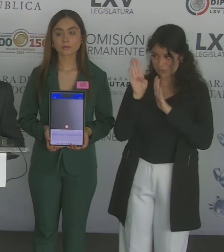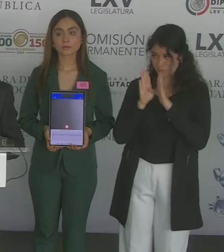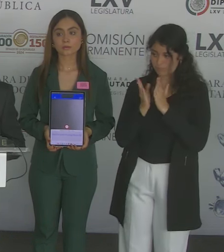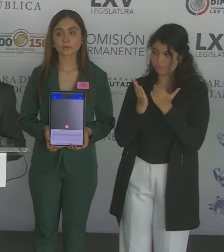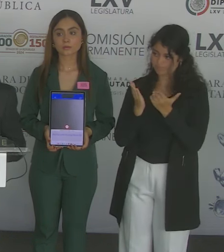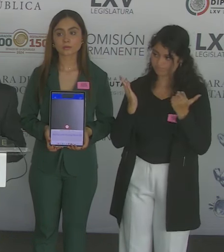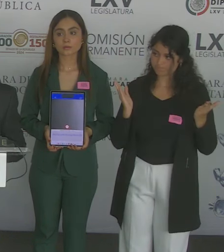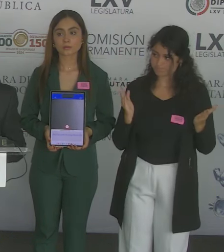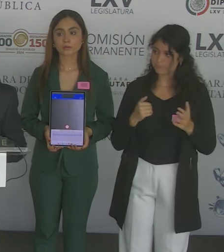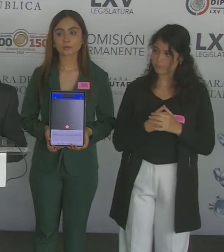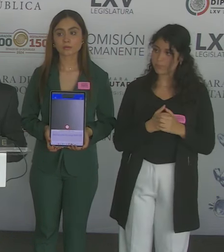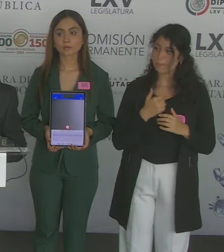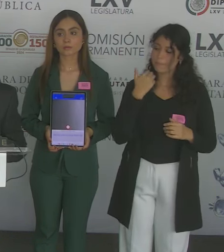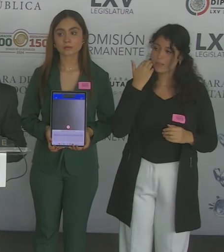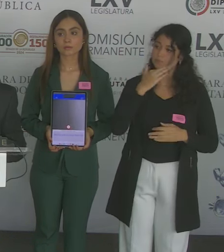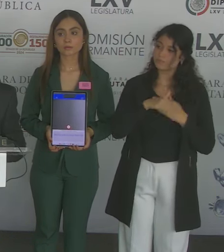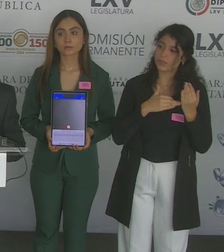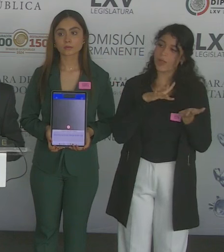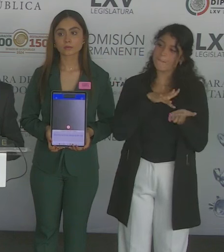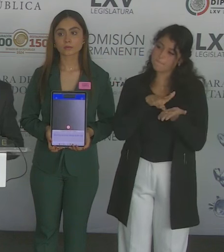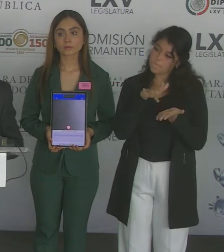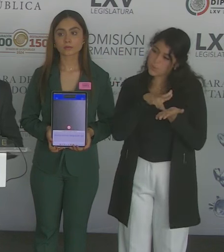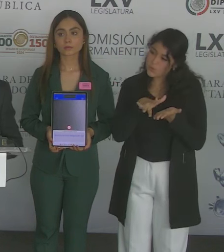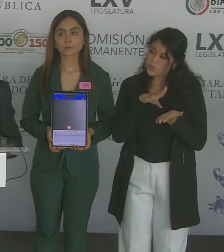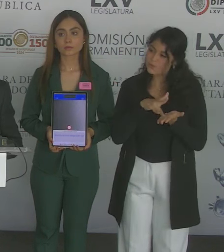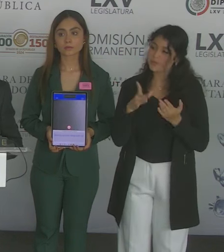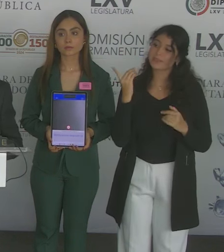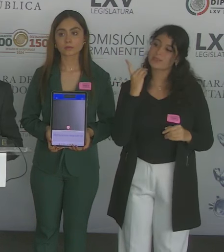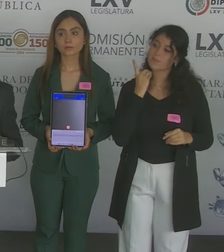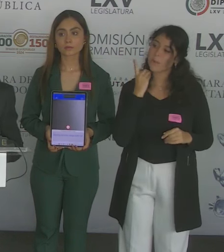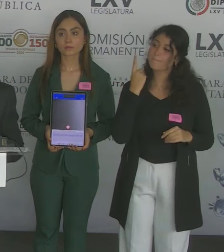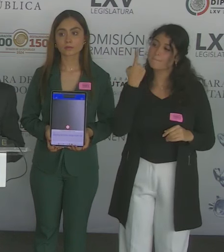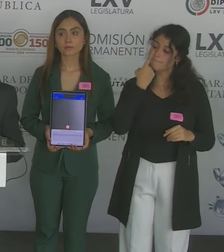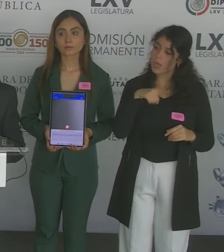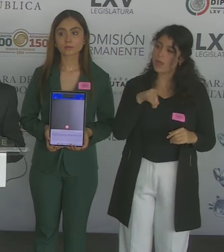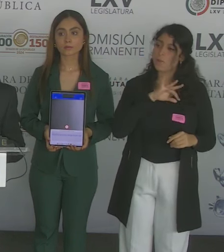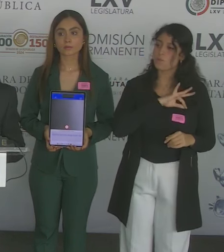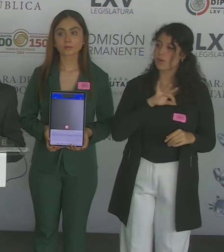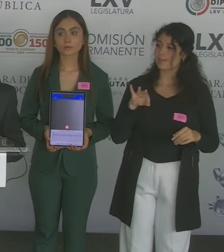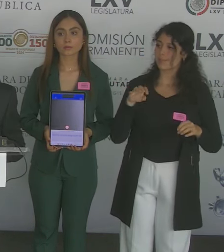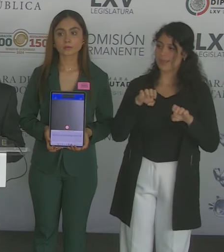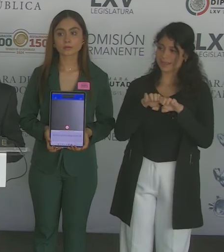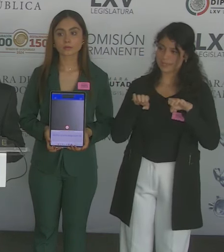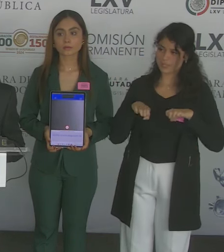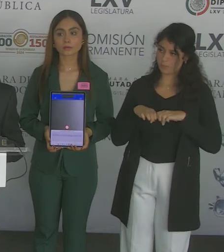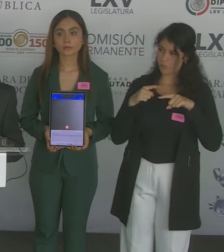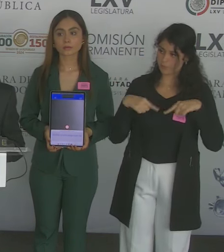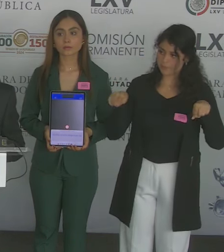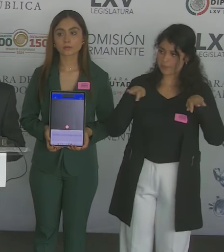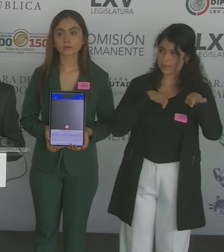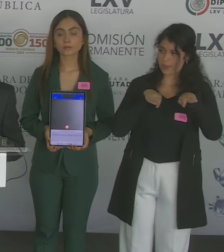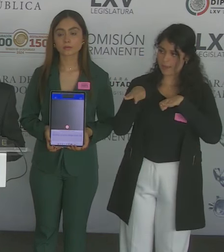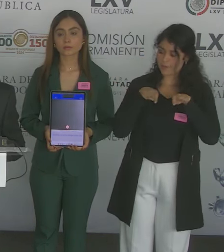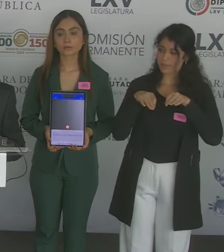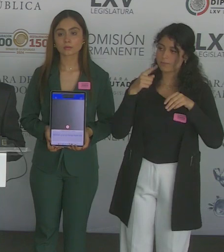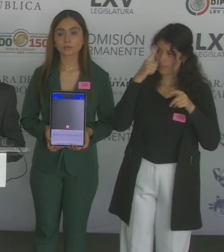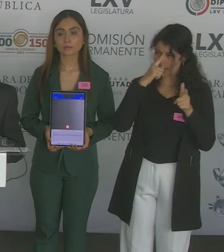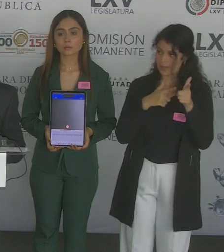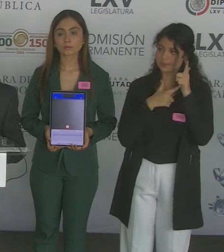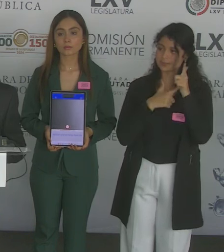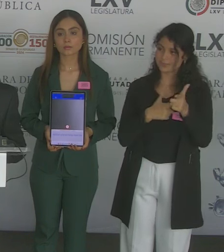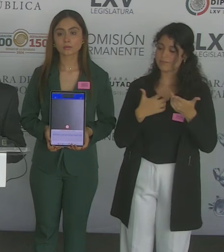refrendamos todo nuestro apoyo a la diputada Sodi y a todo este equipo de trabajo para seguir haciendo la